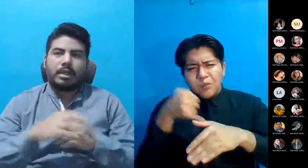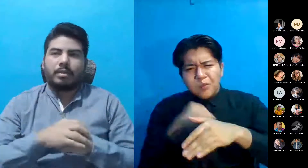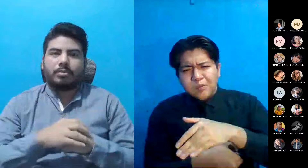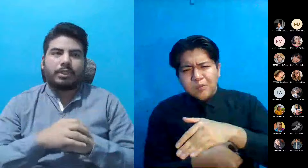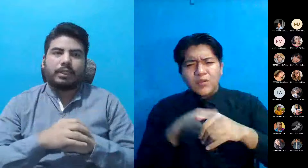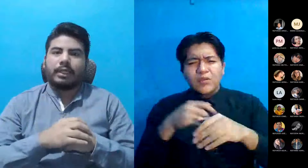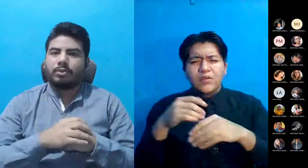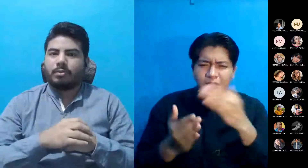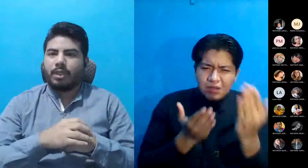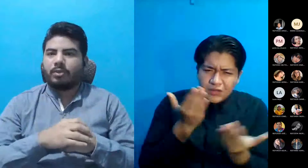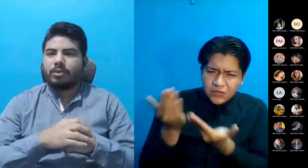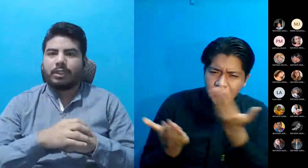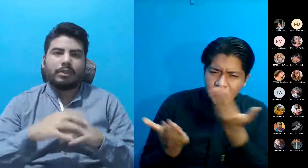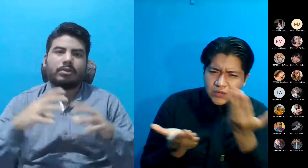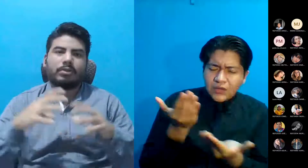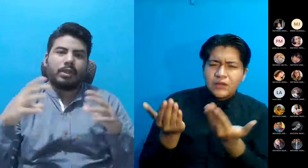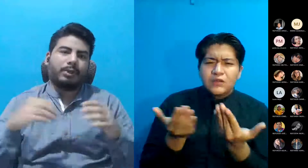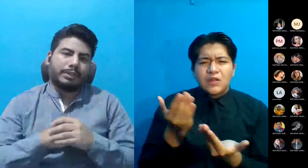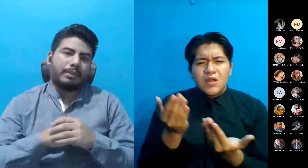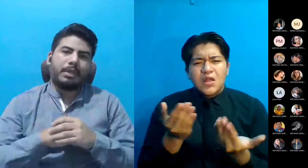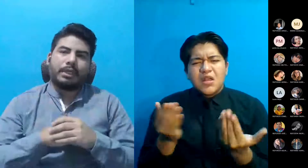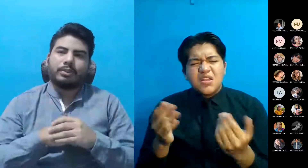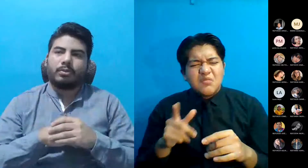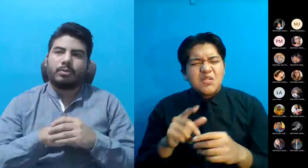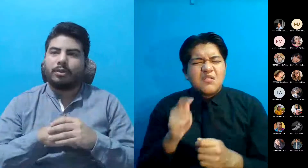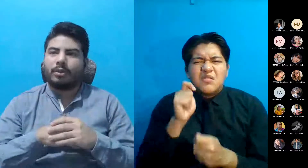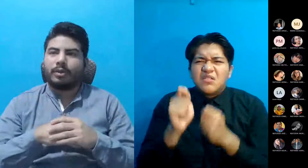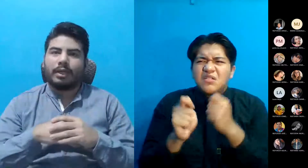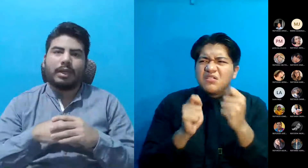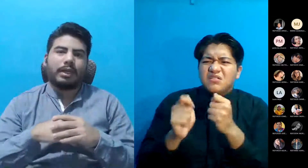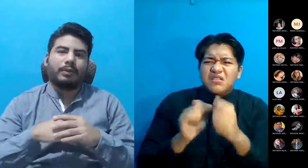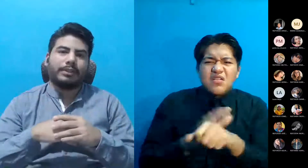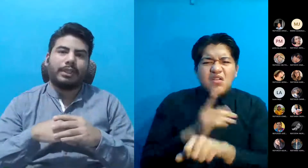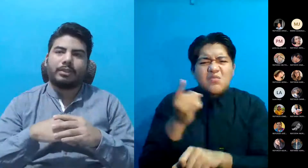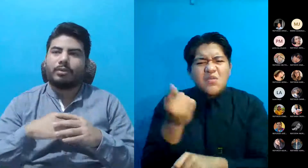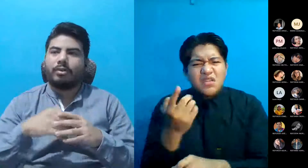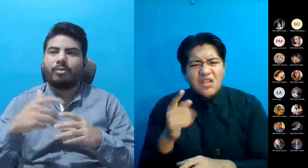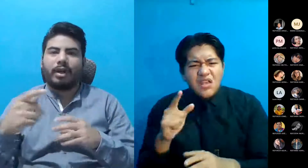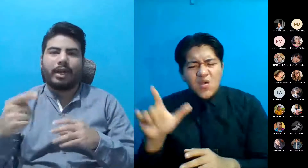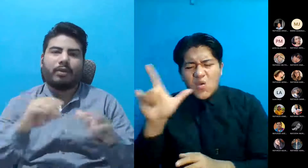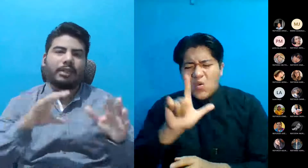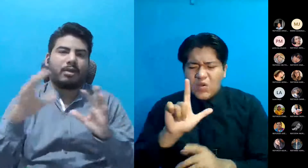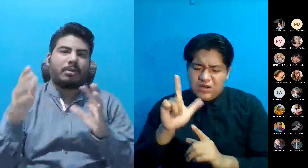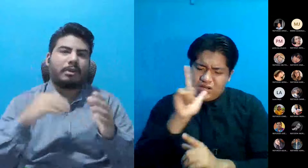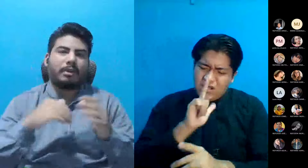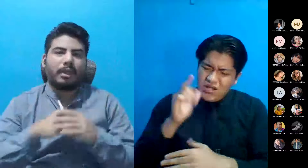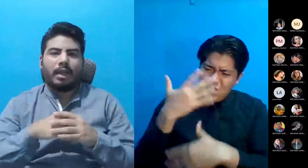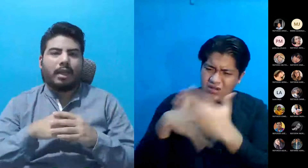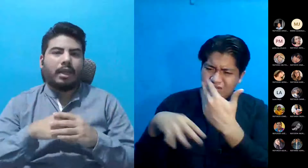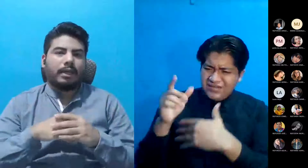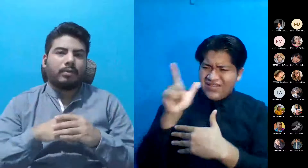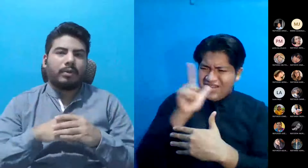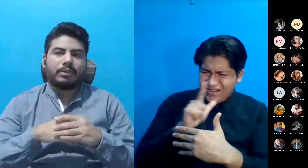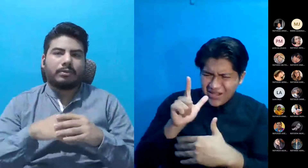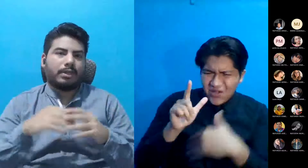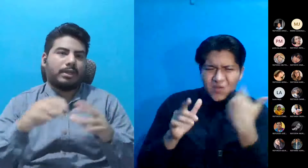pues quitar estos mitos a ciertos lingüistas también que en su momento decían que la lengua de signos no era una lengua, que solamente